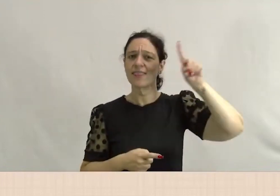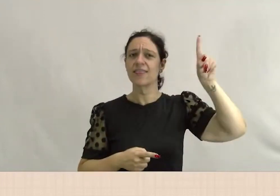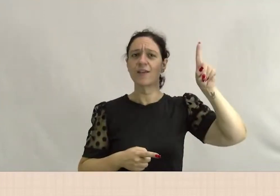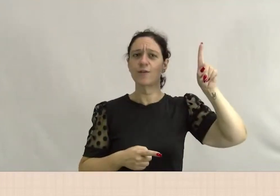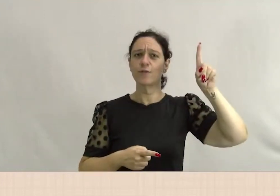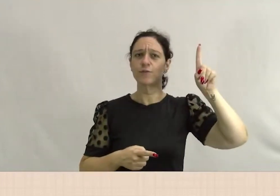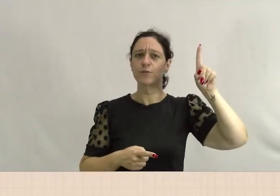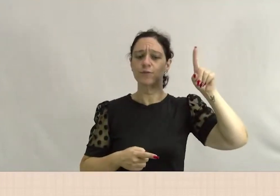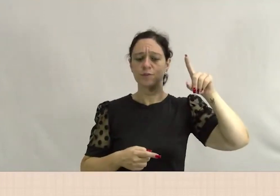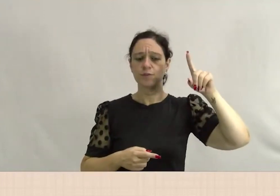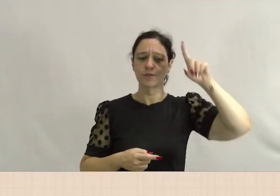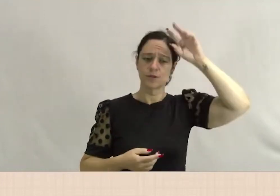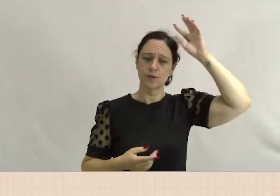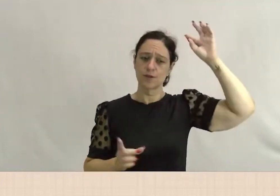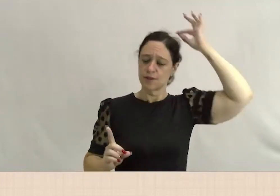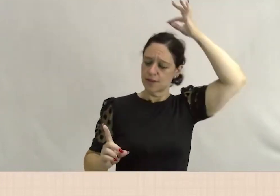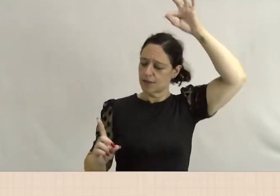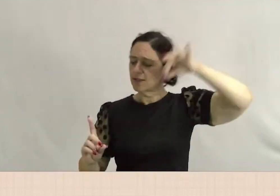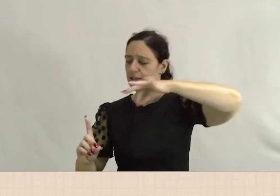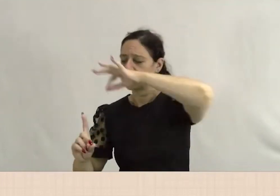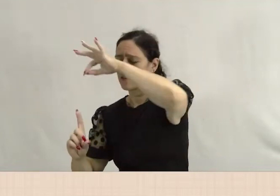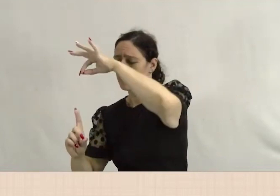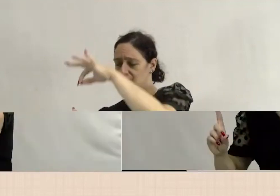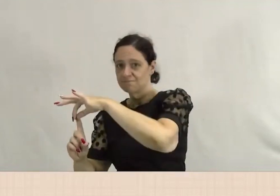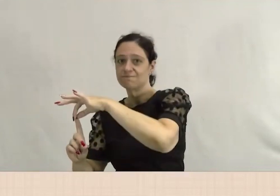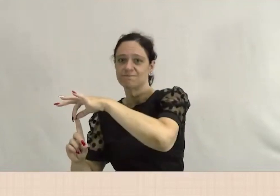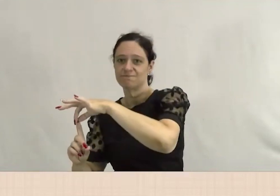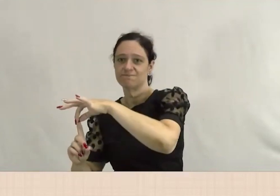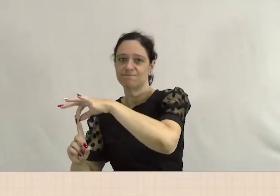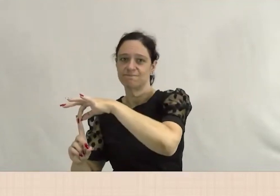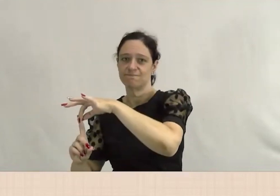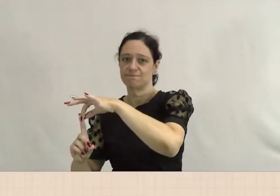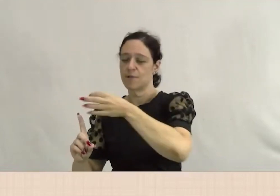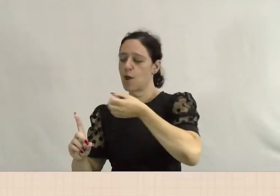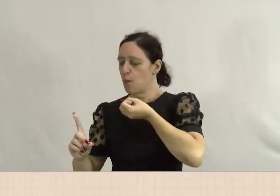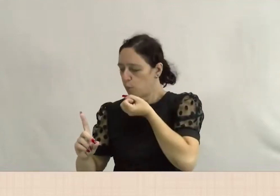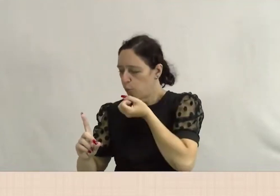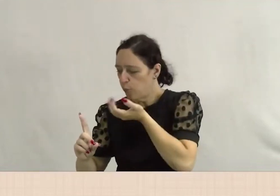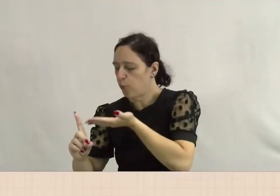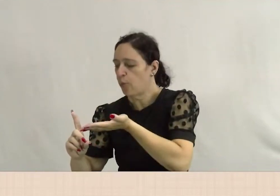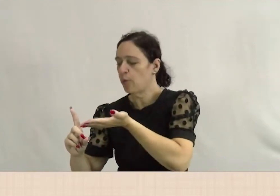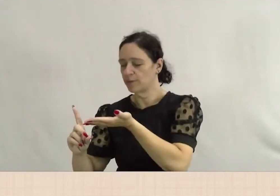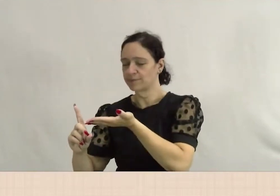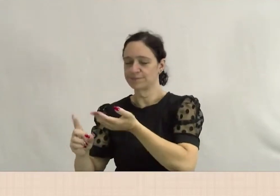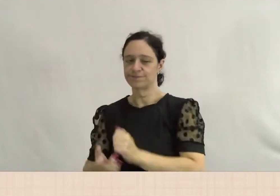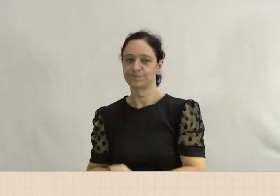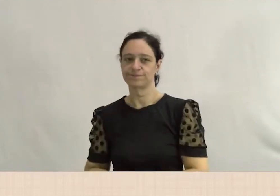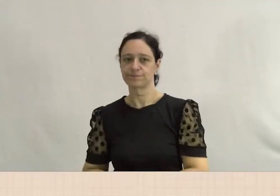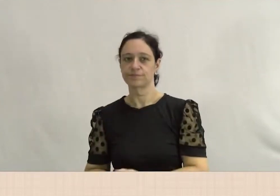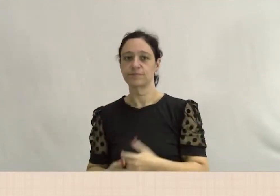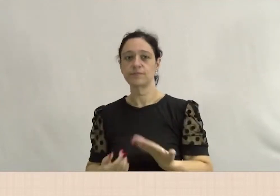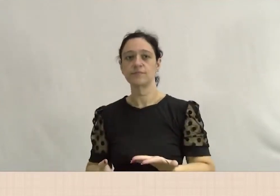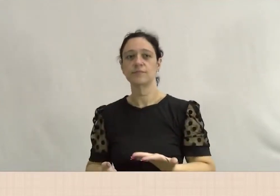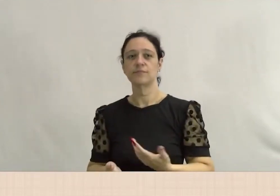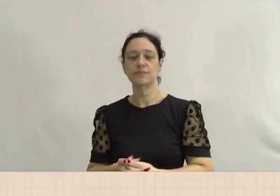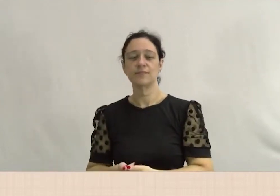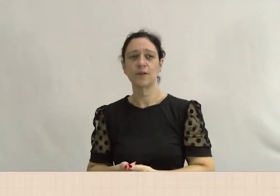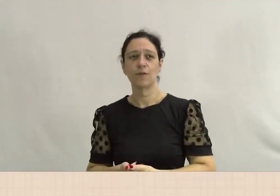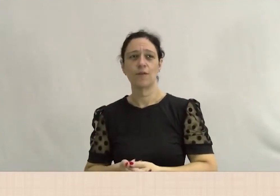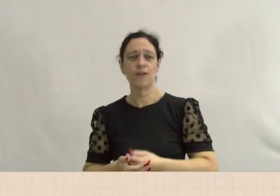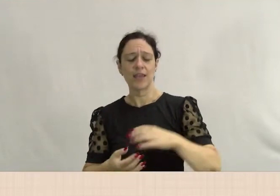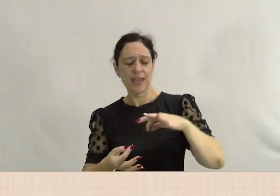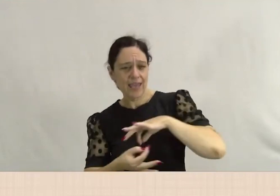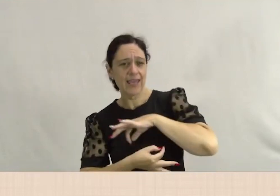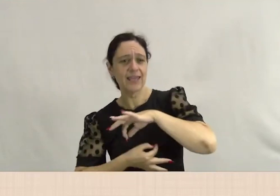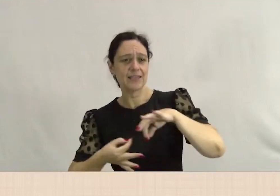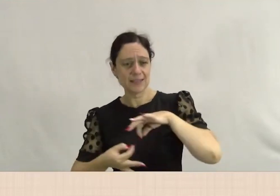do espírito, pelo fôlego de Deus, do sopro de Deus. Então tanto o espírito do homem